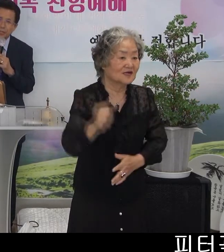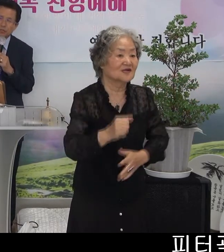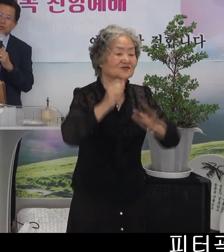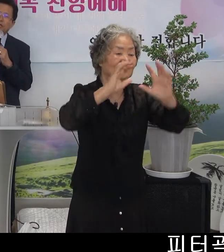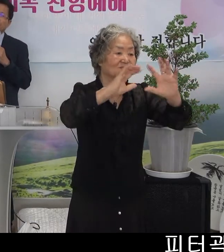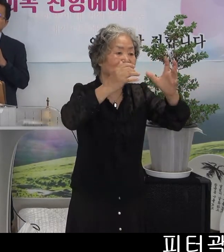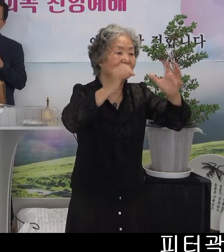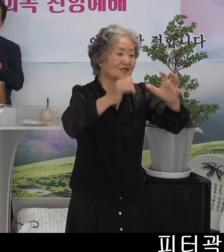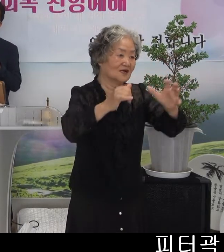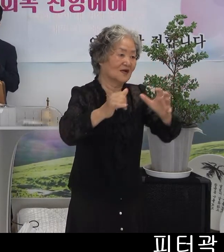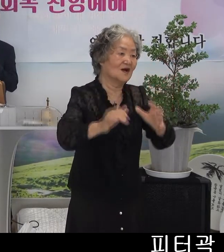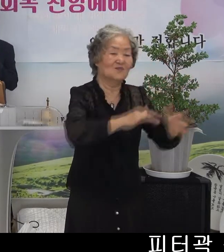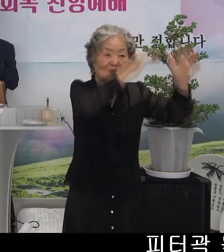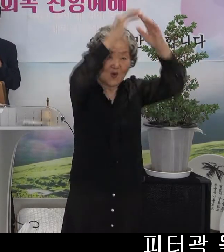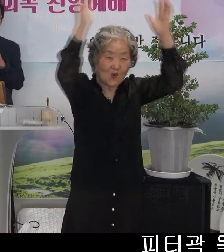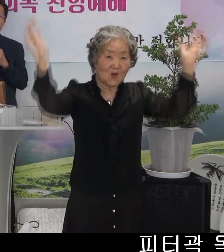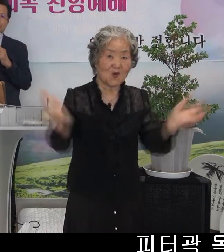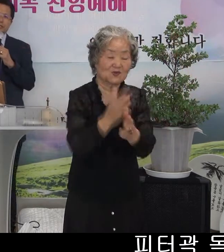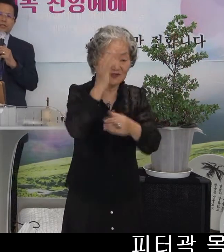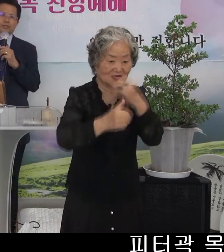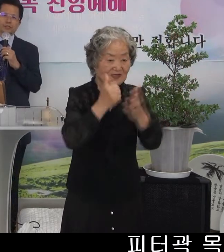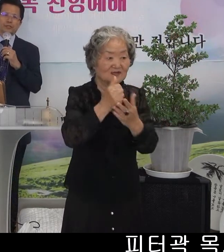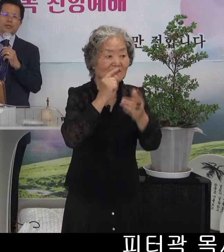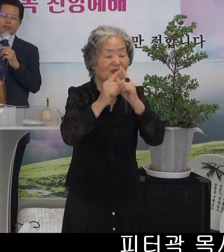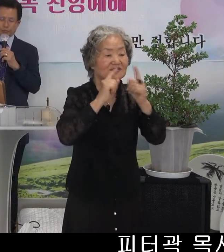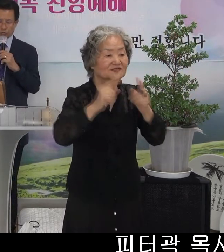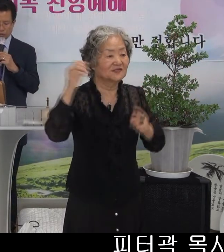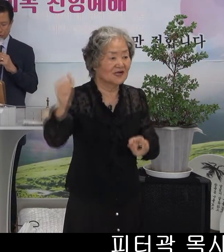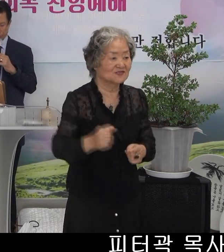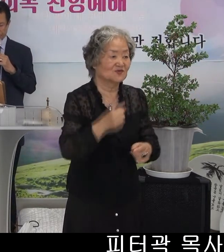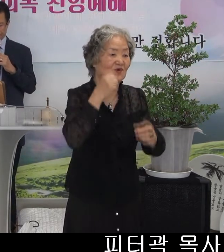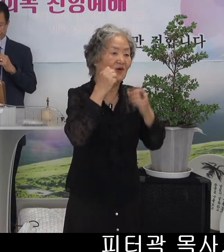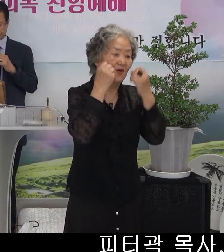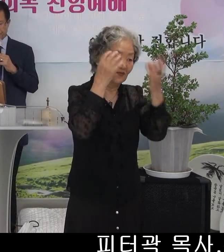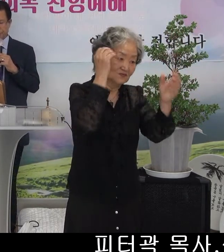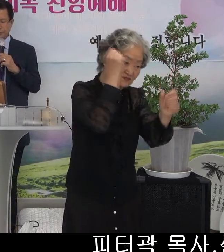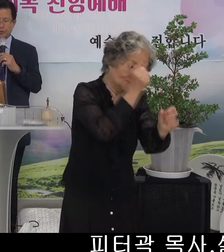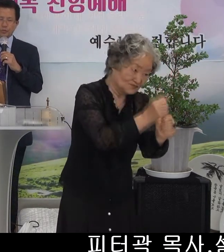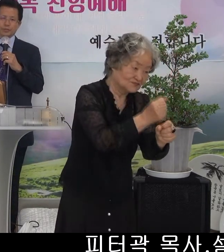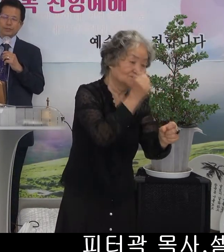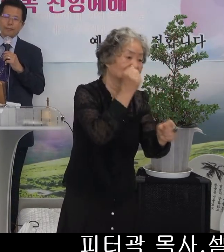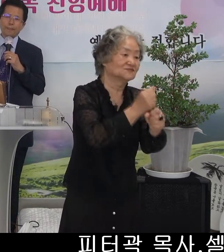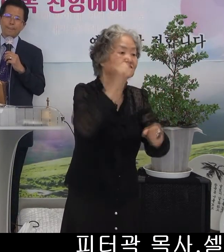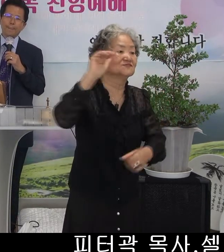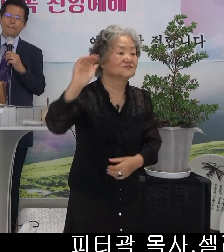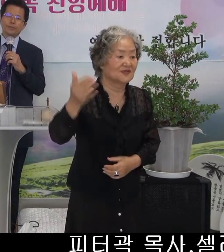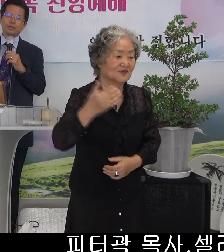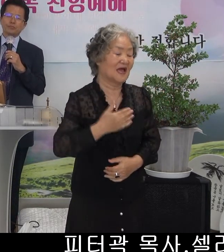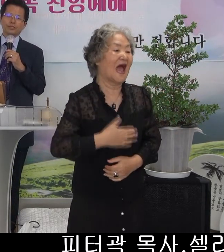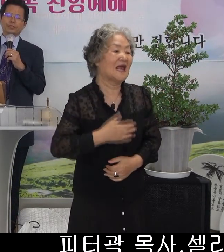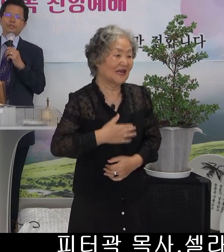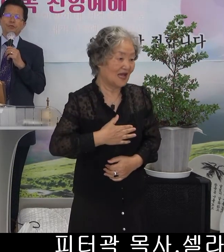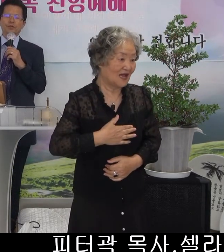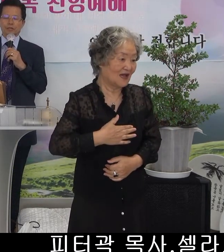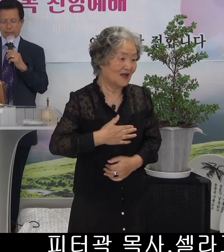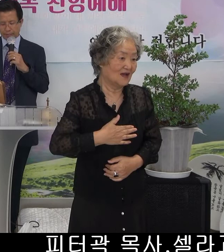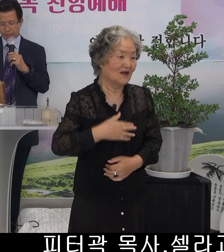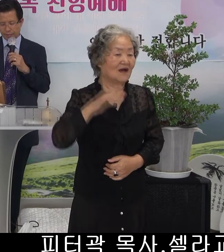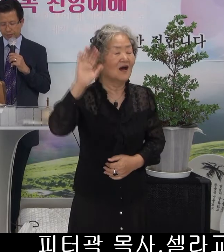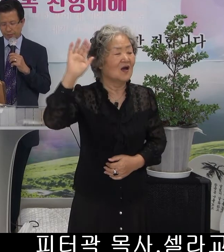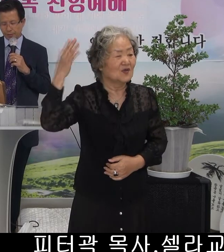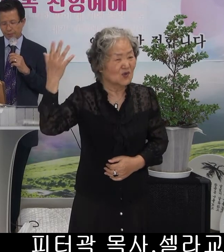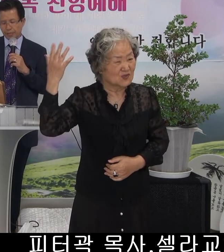줄 안다라고 이렇게 성경은 믿음에 대해서 말씀을 해주고 있어요. 요즘은 정말 물질